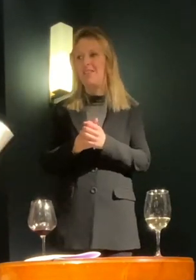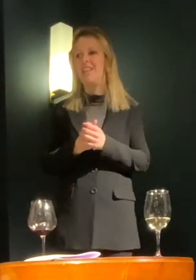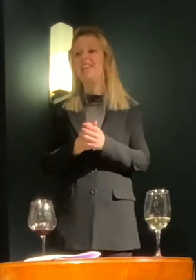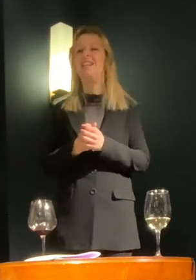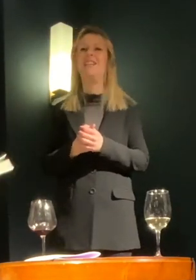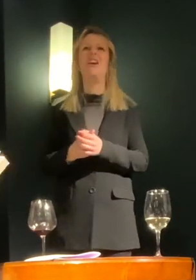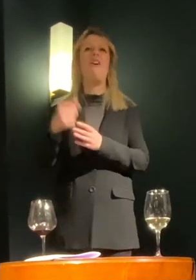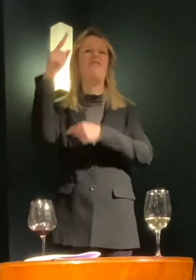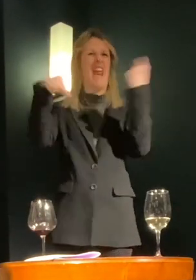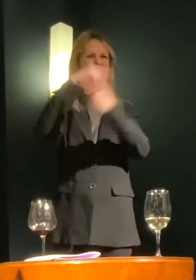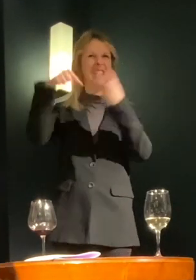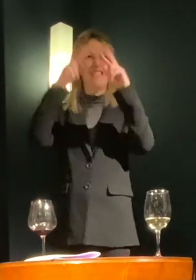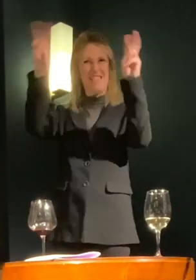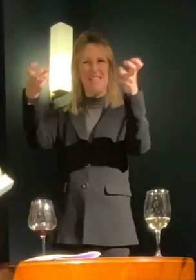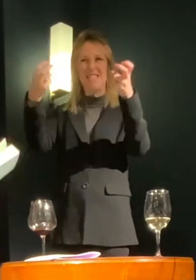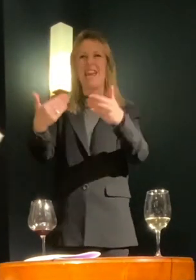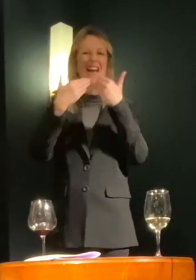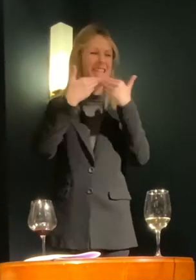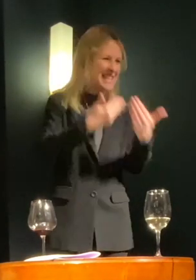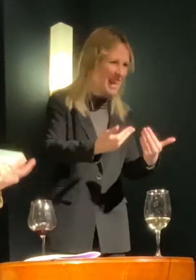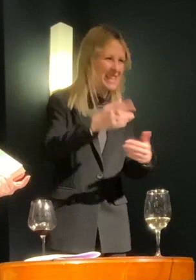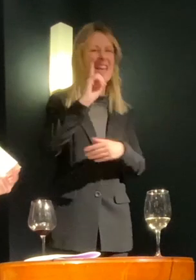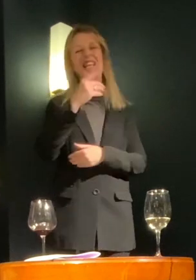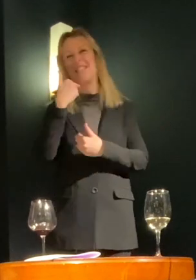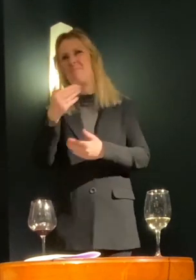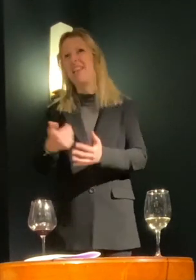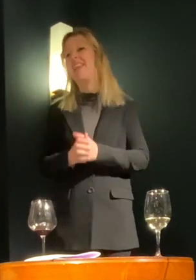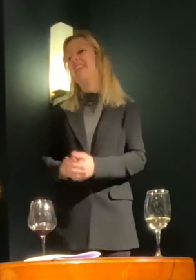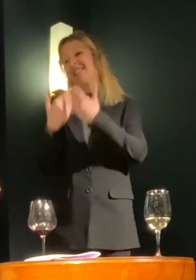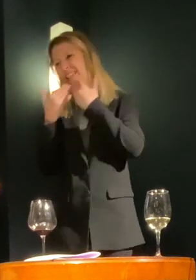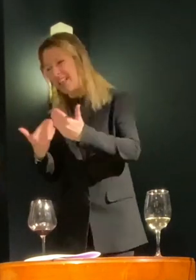il suo Frenesia, Fandango, grazie mille. Grazie a te.